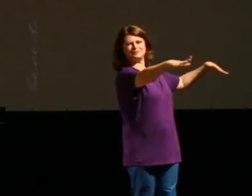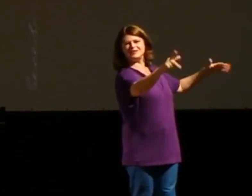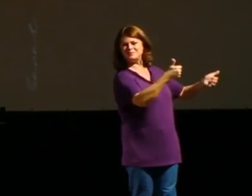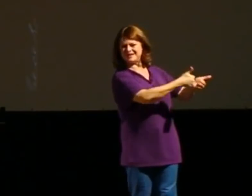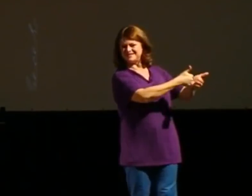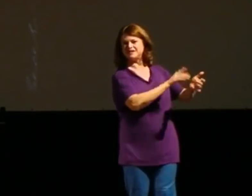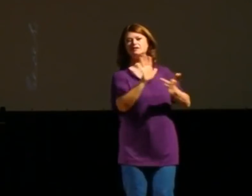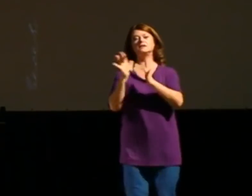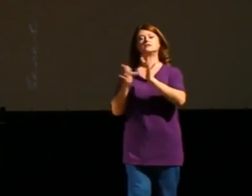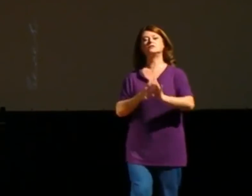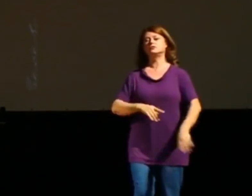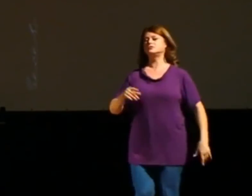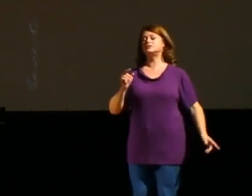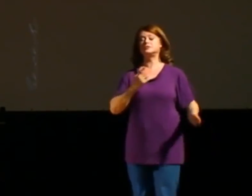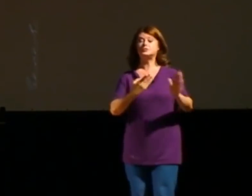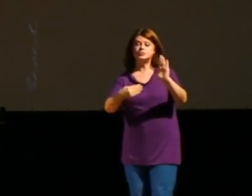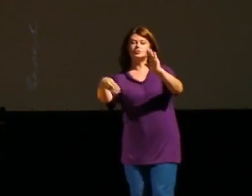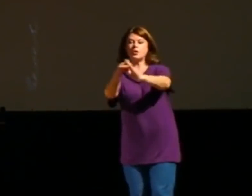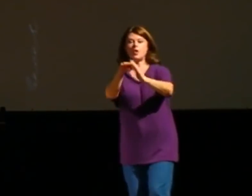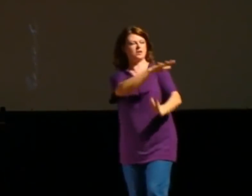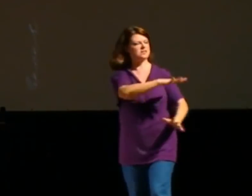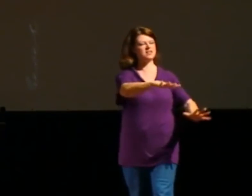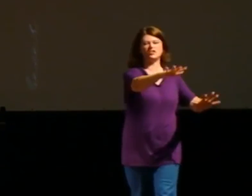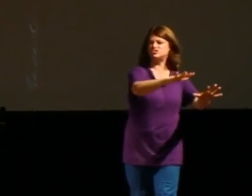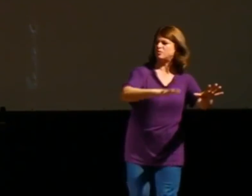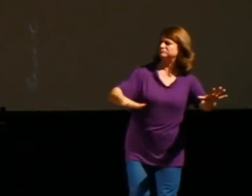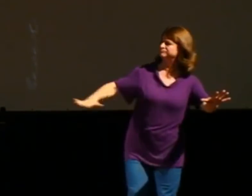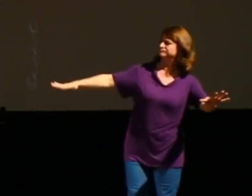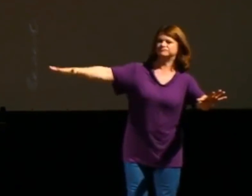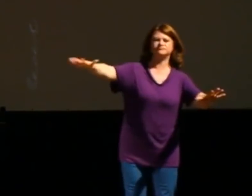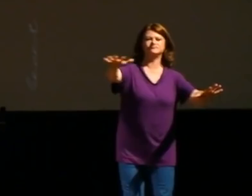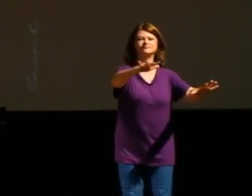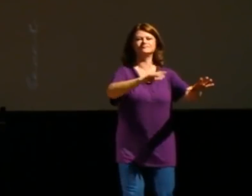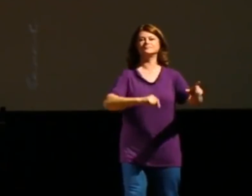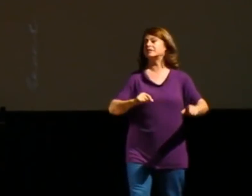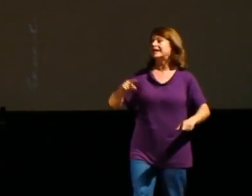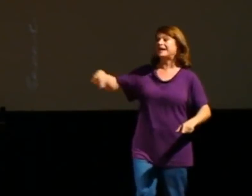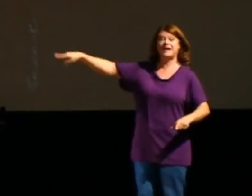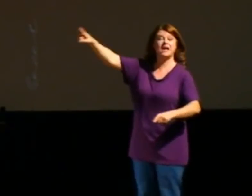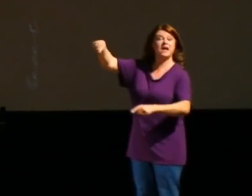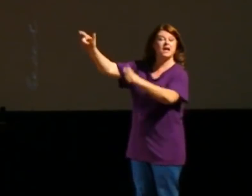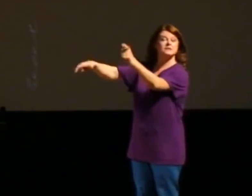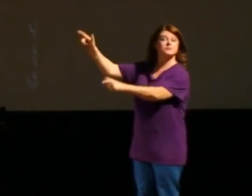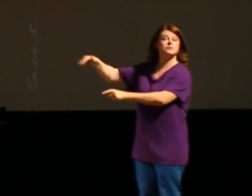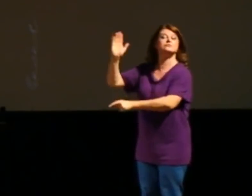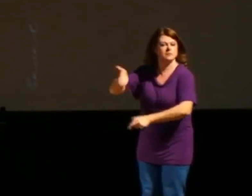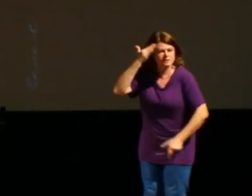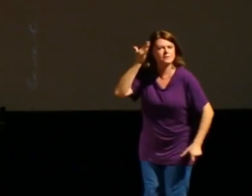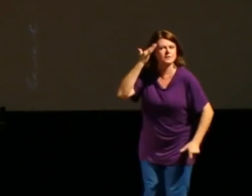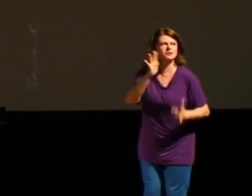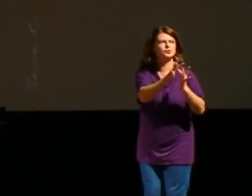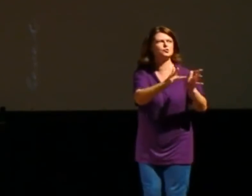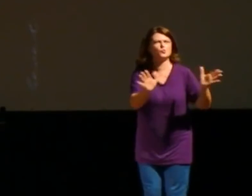região, e a notícia, quando Jesus chegava, a notícia de que ele curava as pessoas, chegava junto.